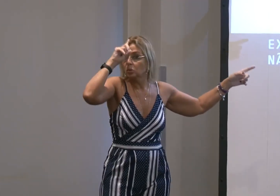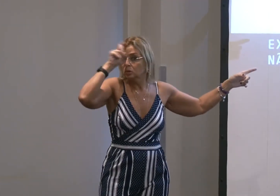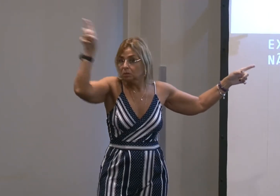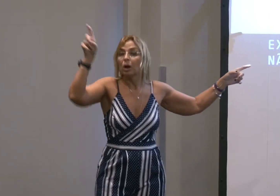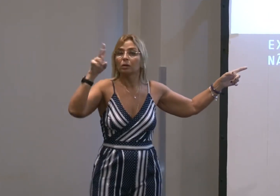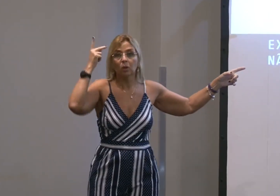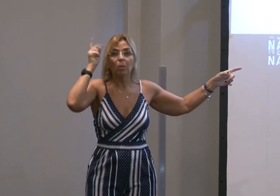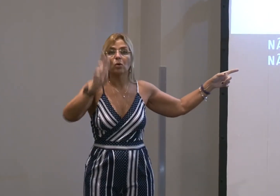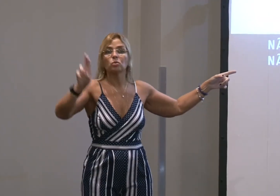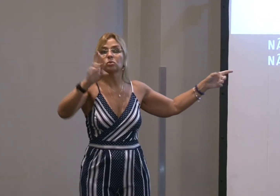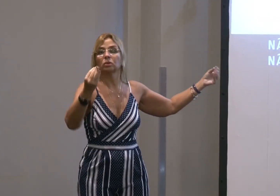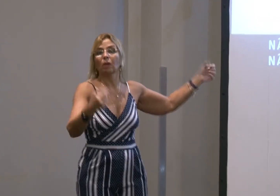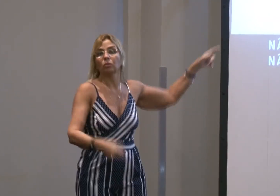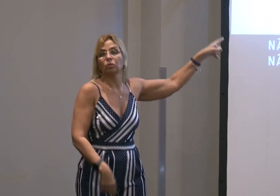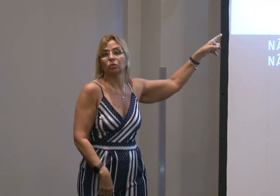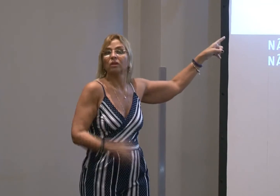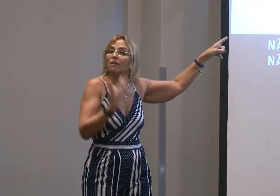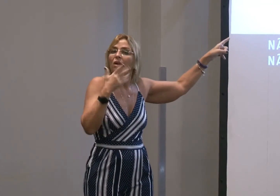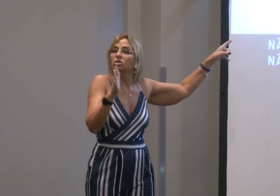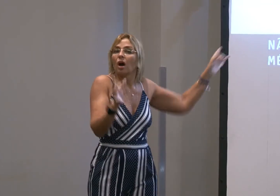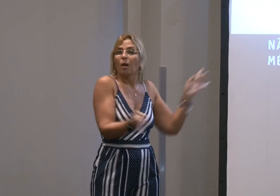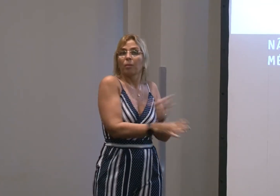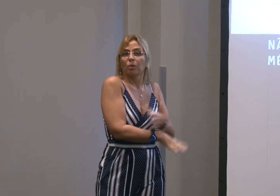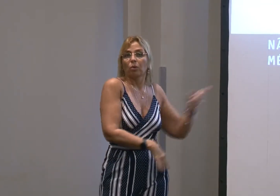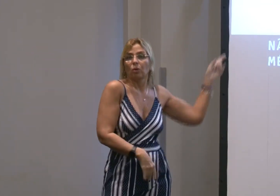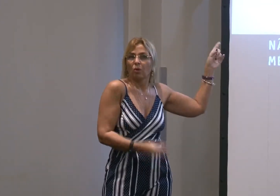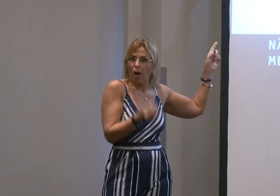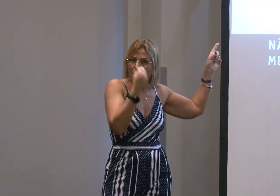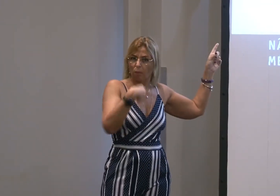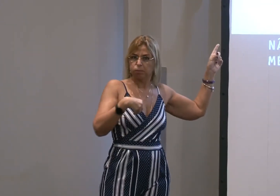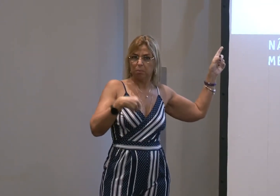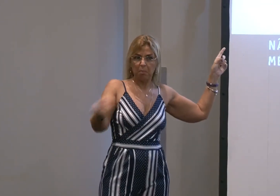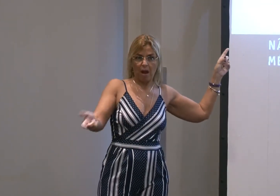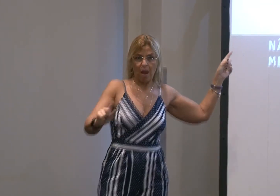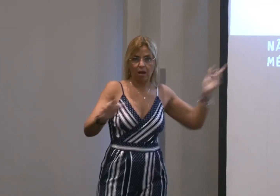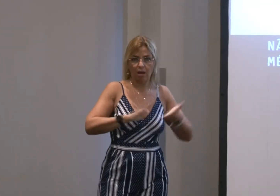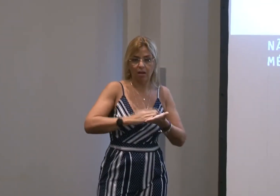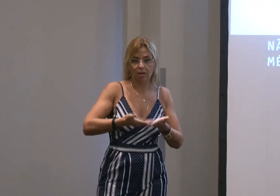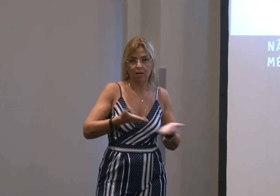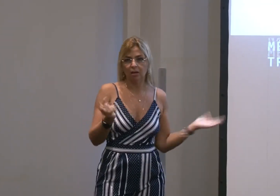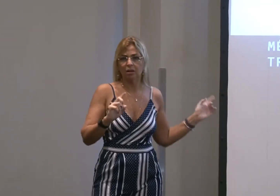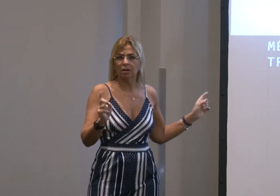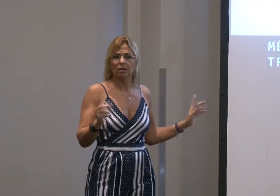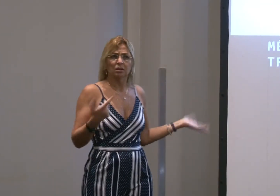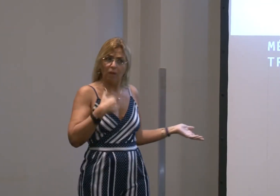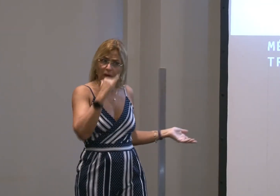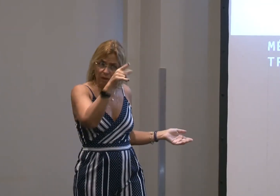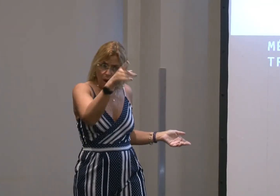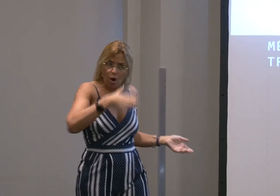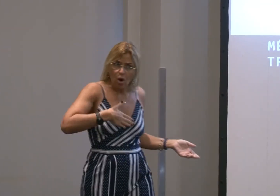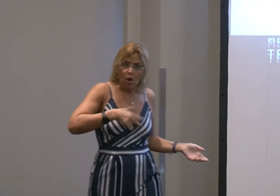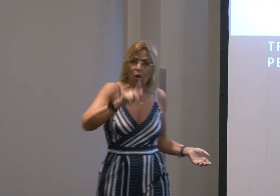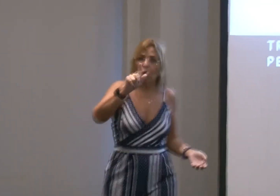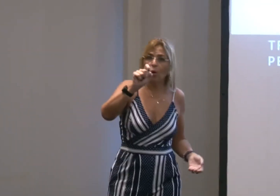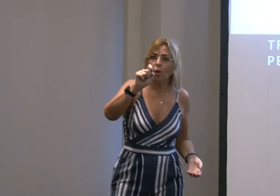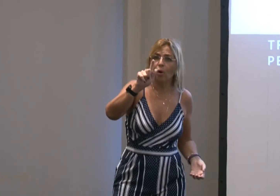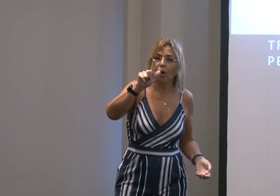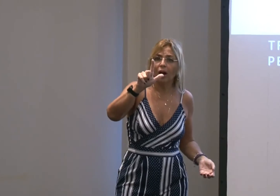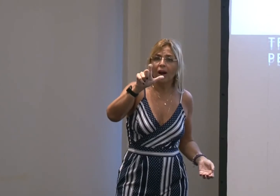trabalhar frases. No hospital, as pessoas usam isso achando que isso é o suficiente para isso. E aí eles não querem pagar intérprete, inclusive,